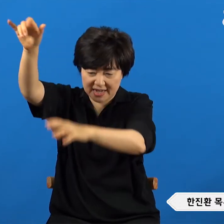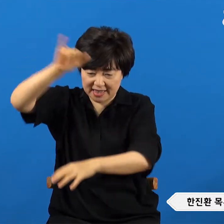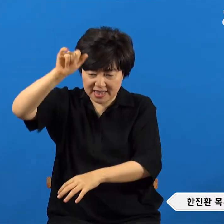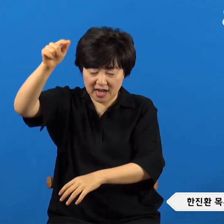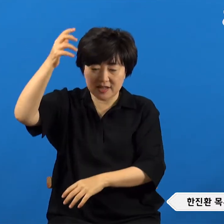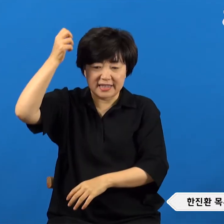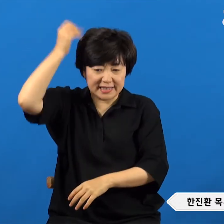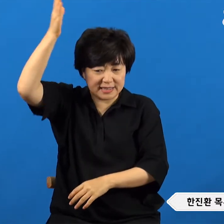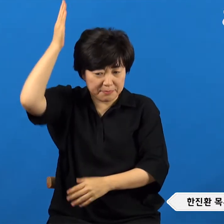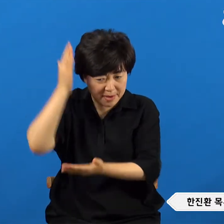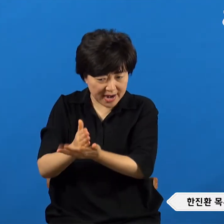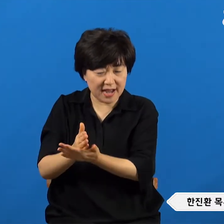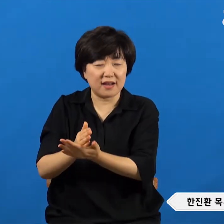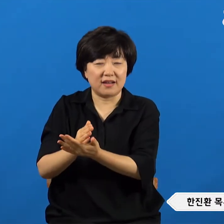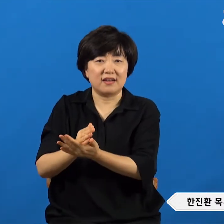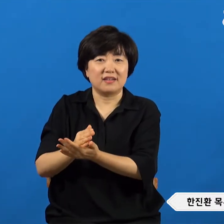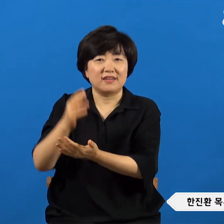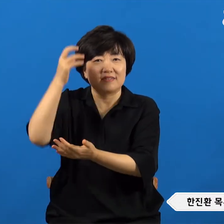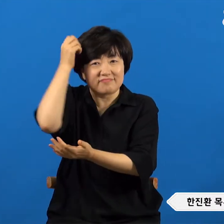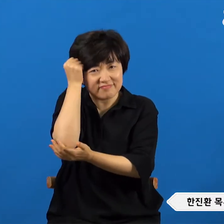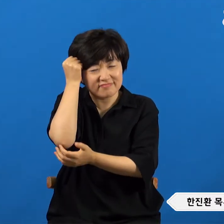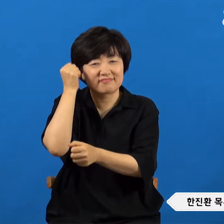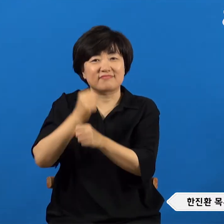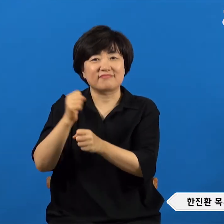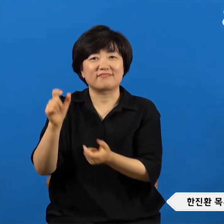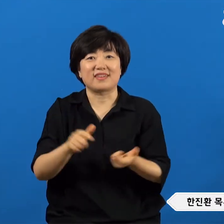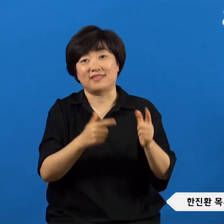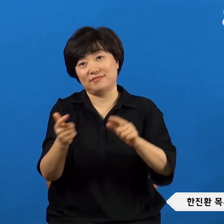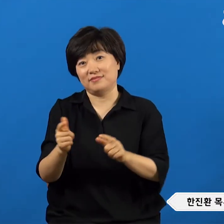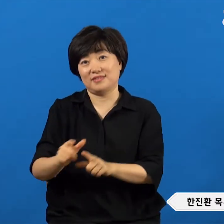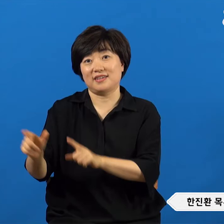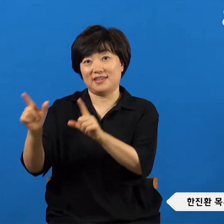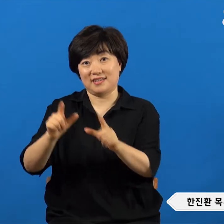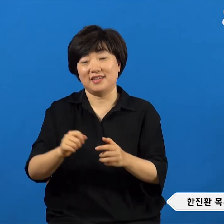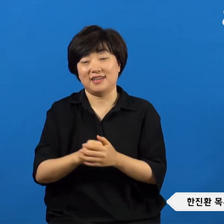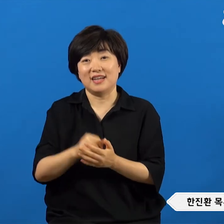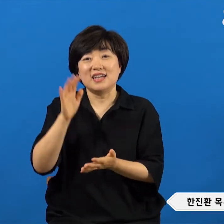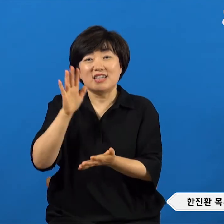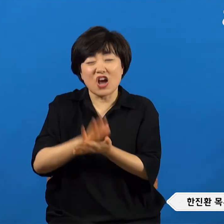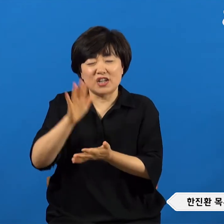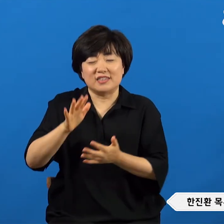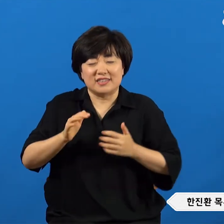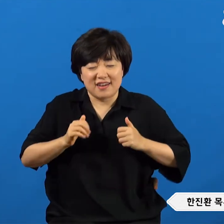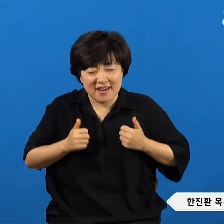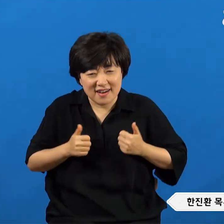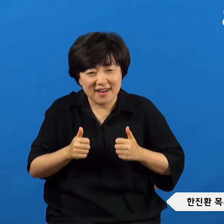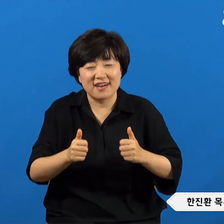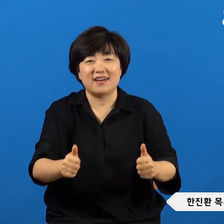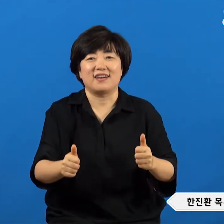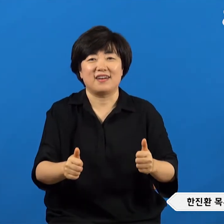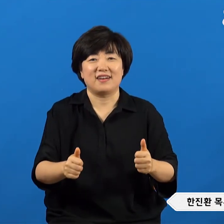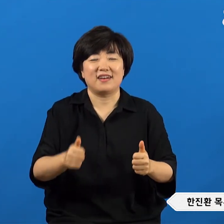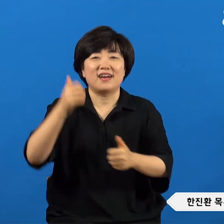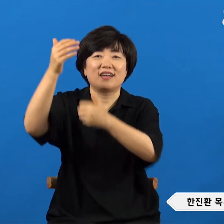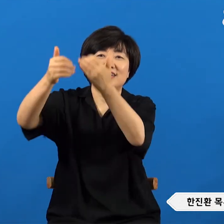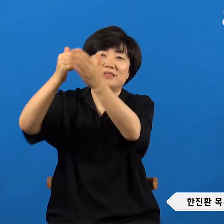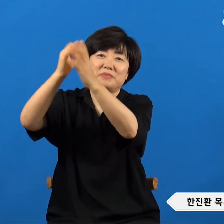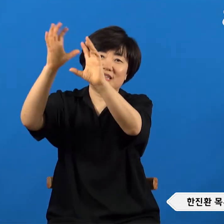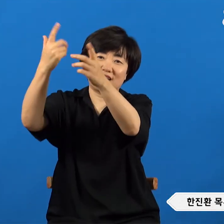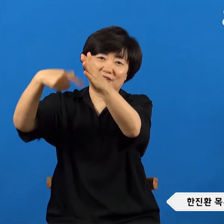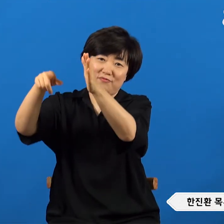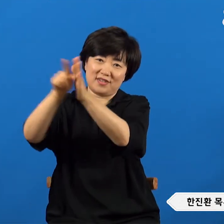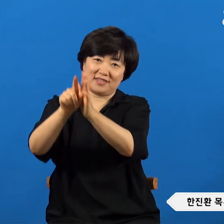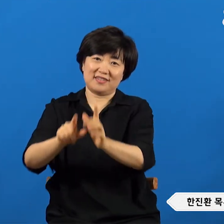그것을 다짐하면서 하루를 시작하는 것입니다. 그리고 열정을 불태우면서 하나님 나라 위해서